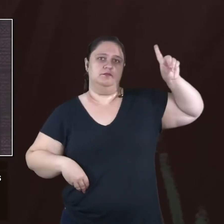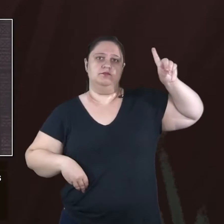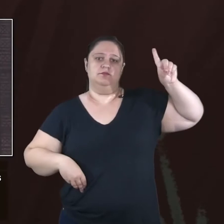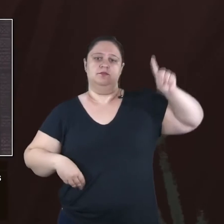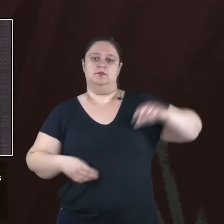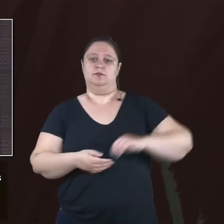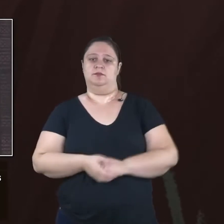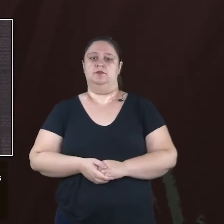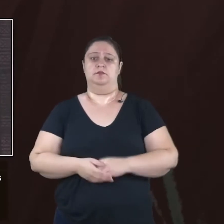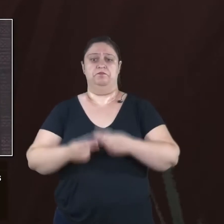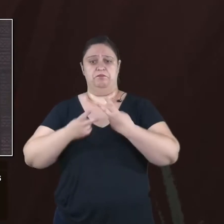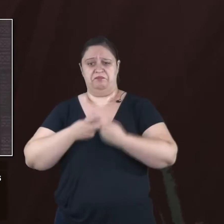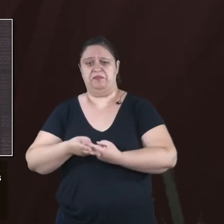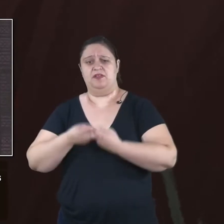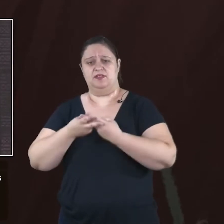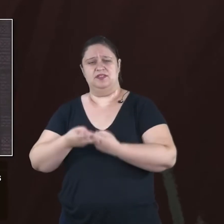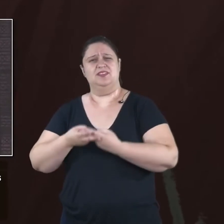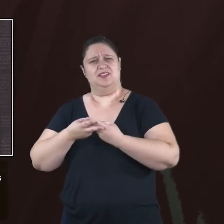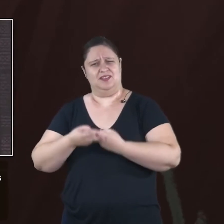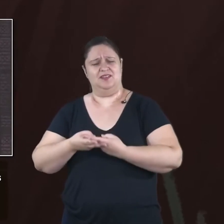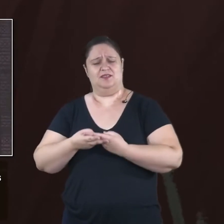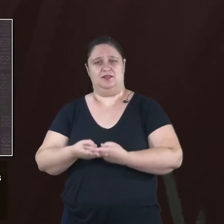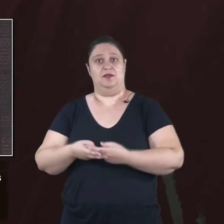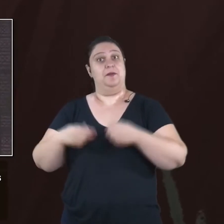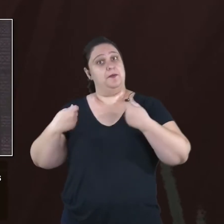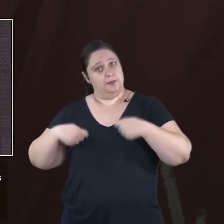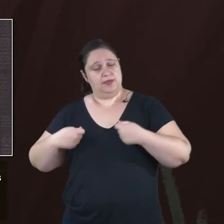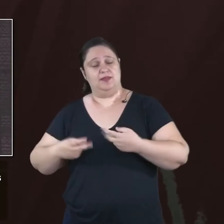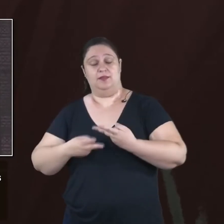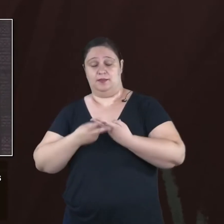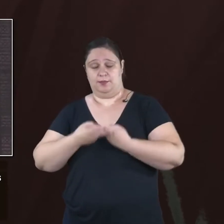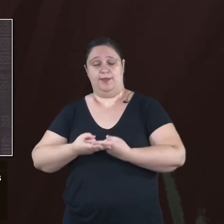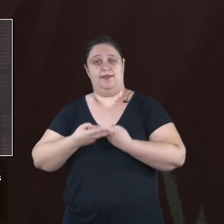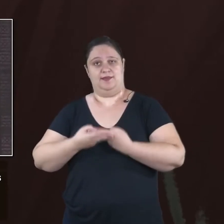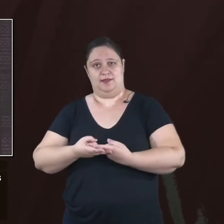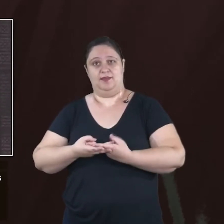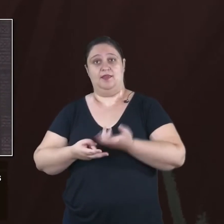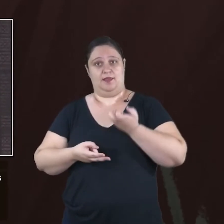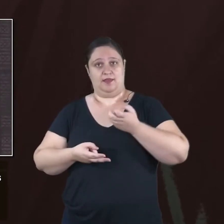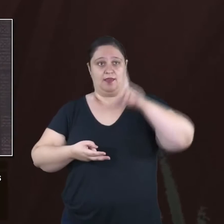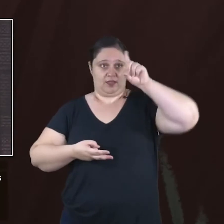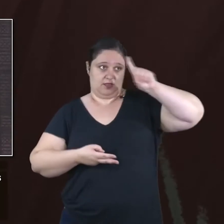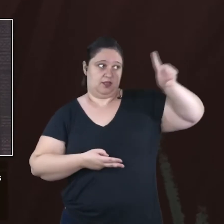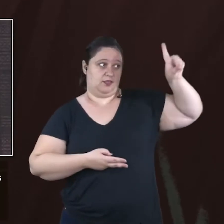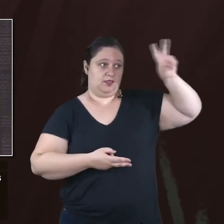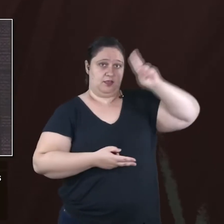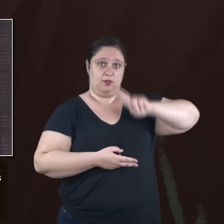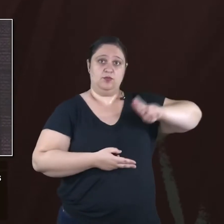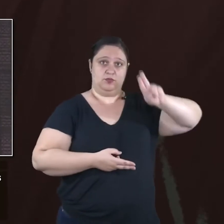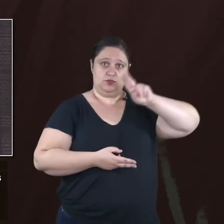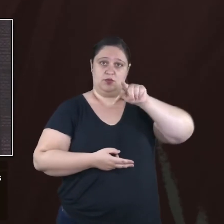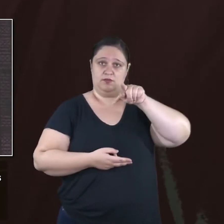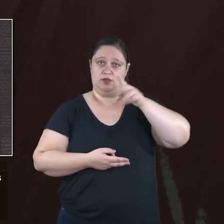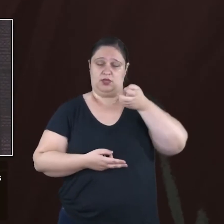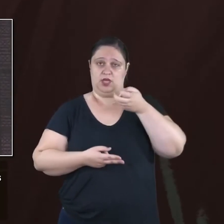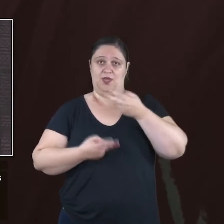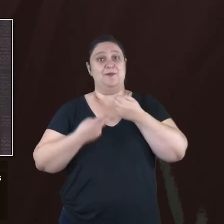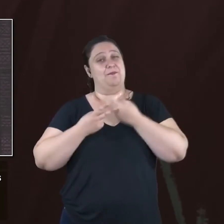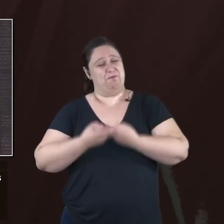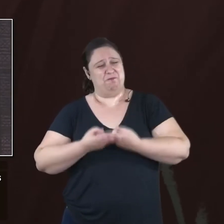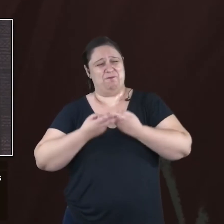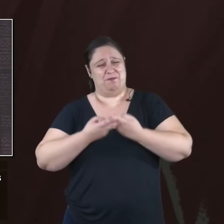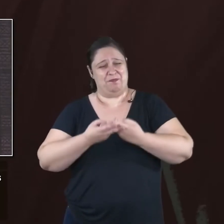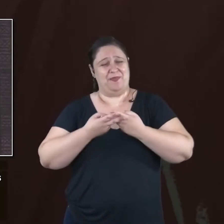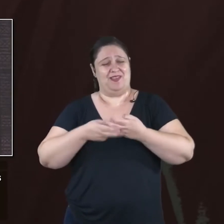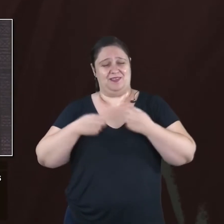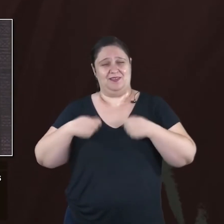paciência. Irmãos, requer muita paciência se você quer ser útil na mão do Senhor. Nas